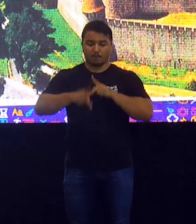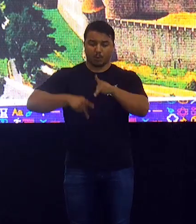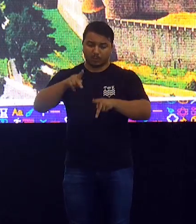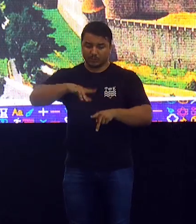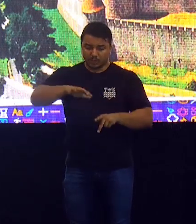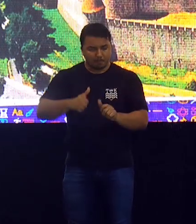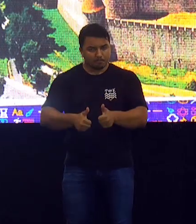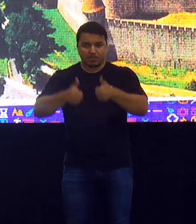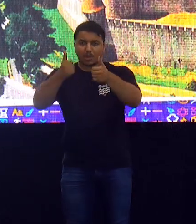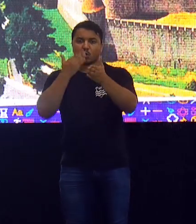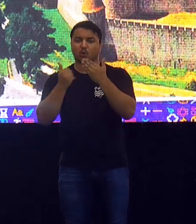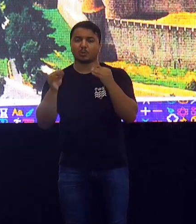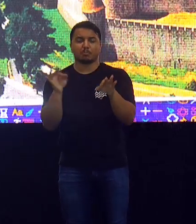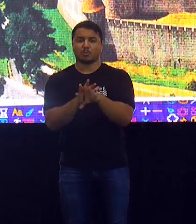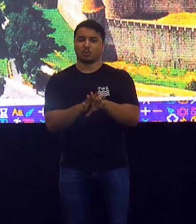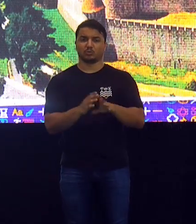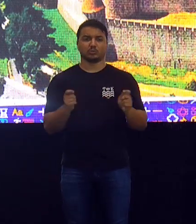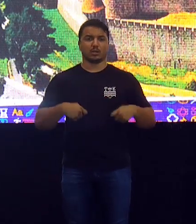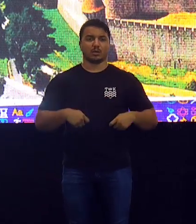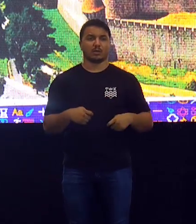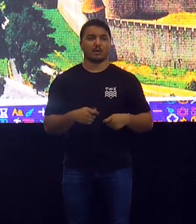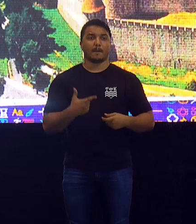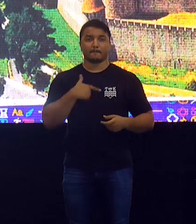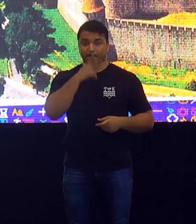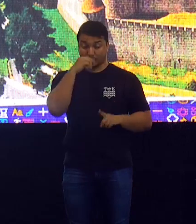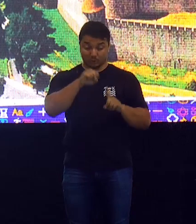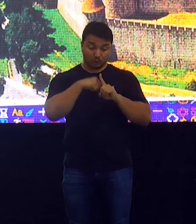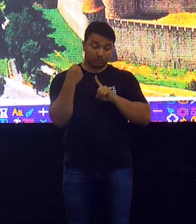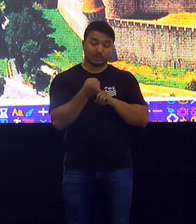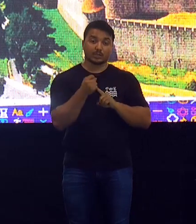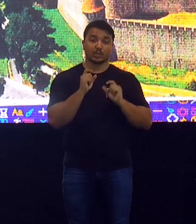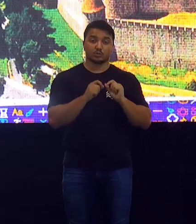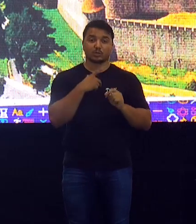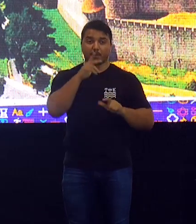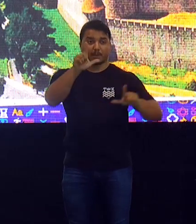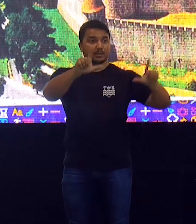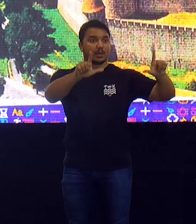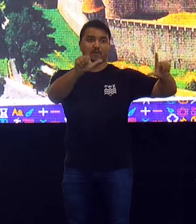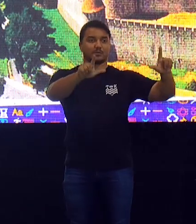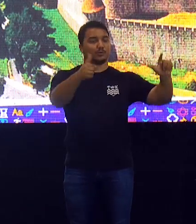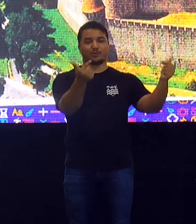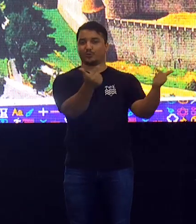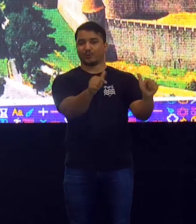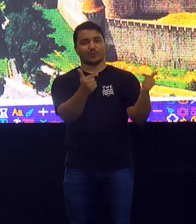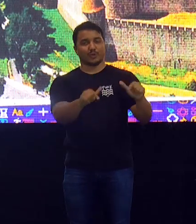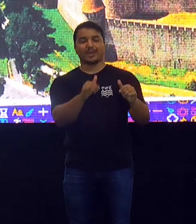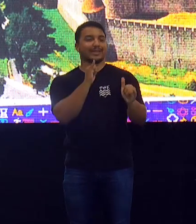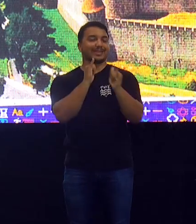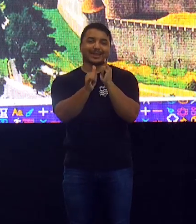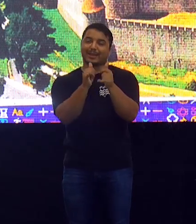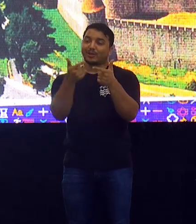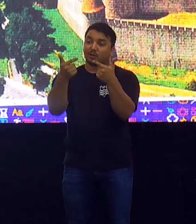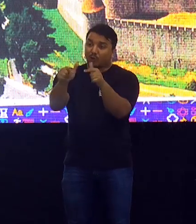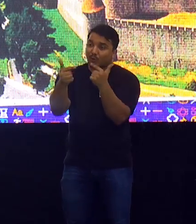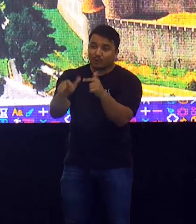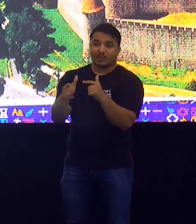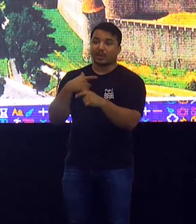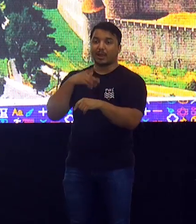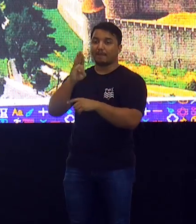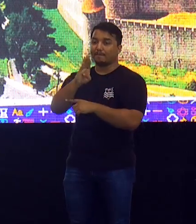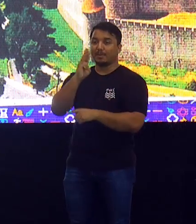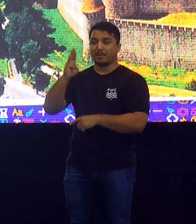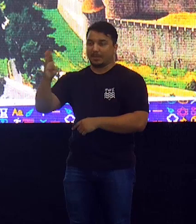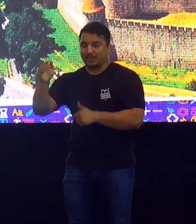população melhor alimentada. Numa sociedade que não tem televisão, não tem internet, não tem